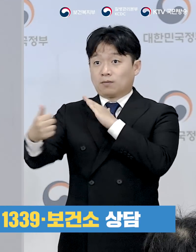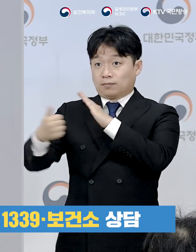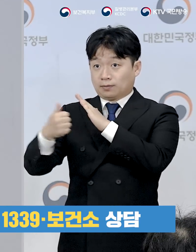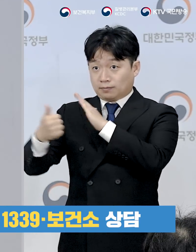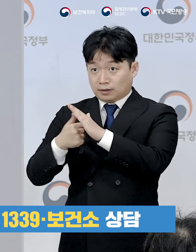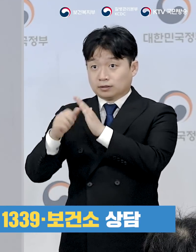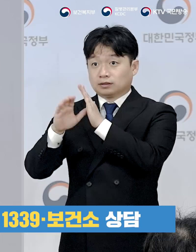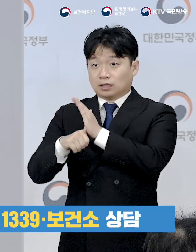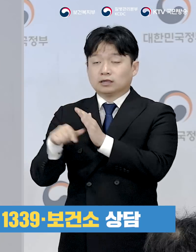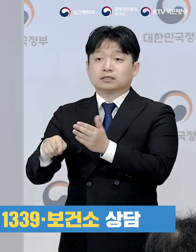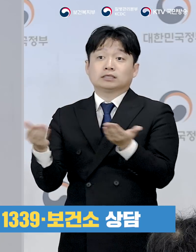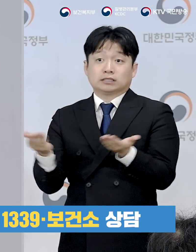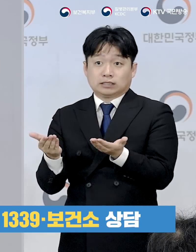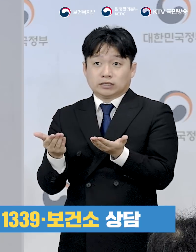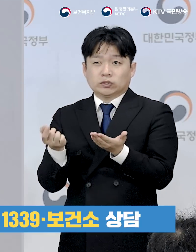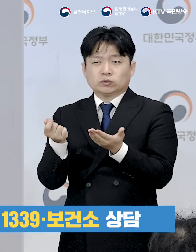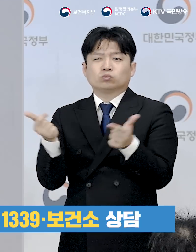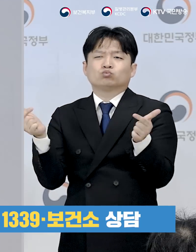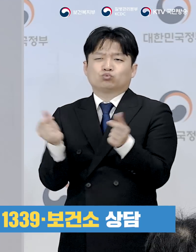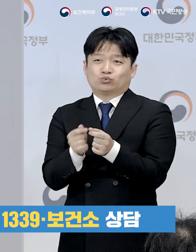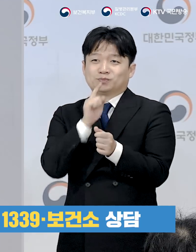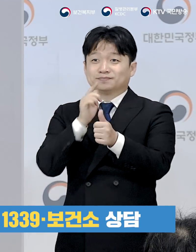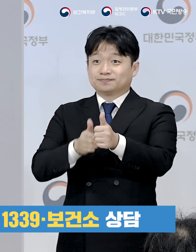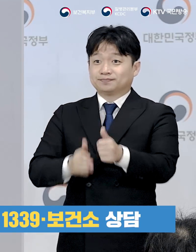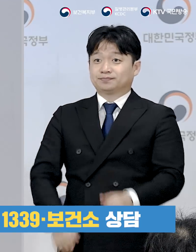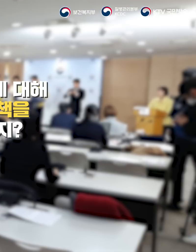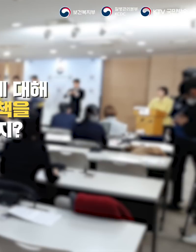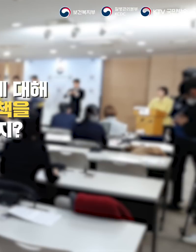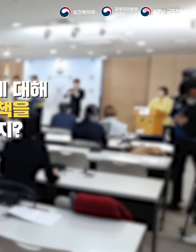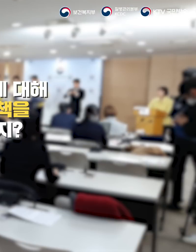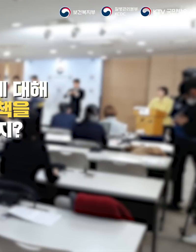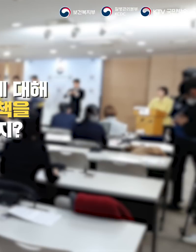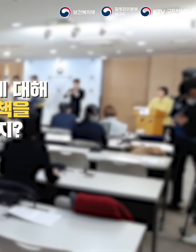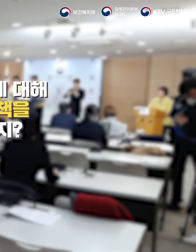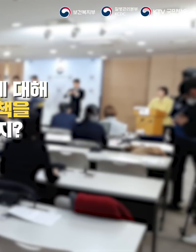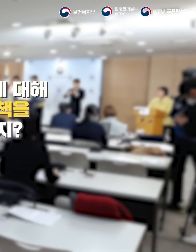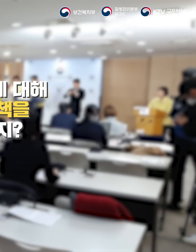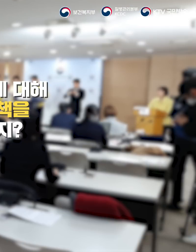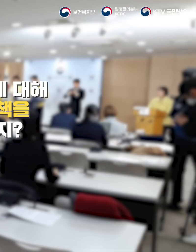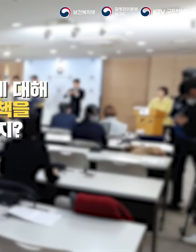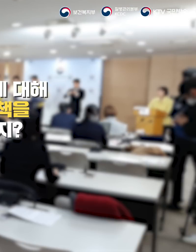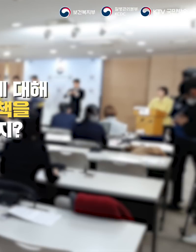병문안 등 병원을 방문하는 일은 최소화해 주십시오.